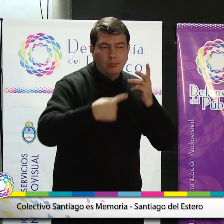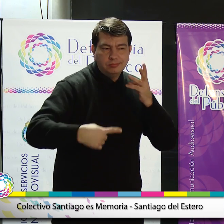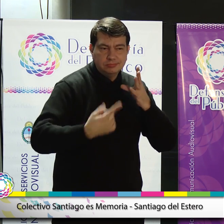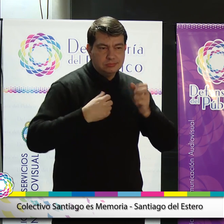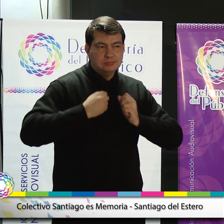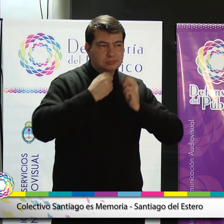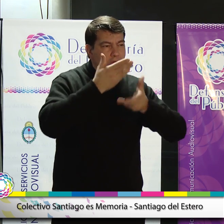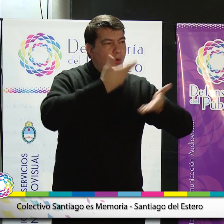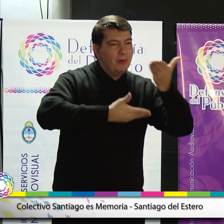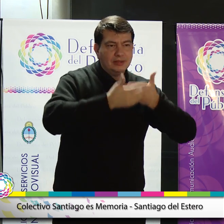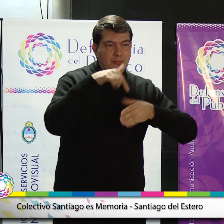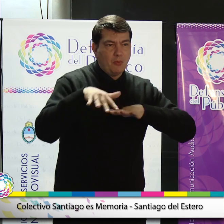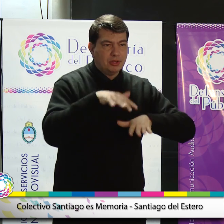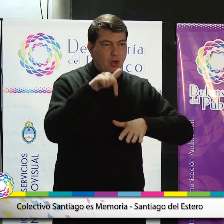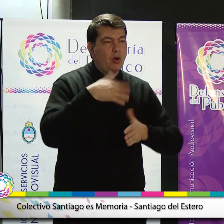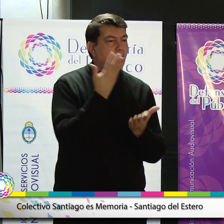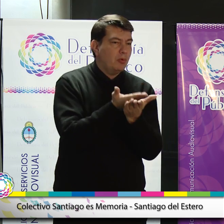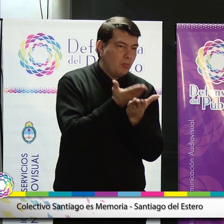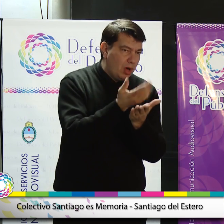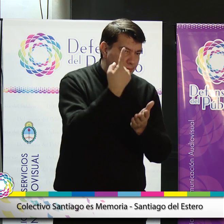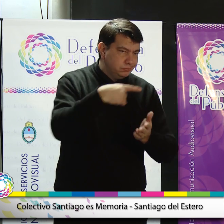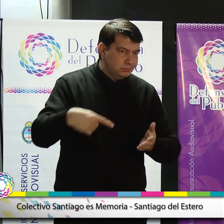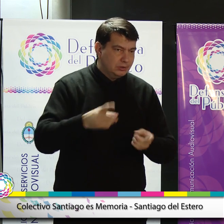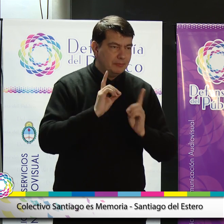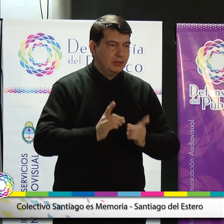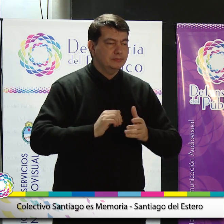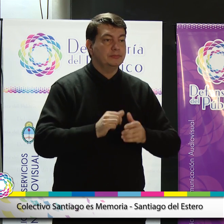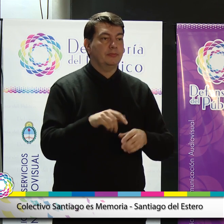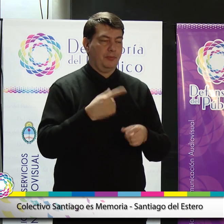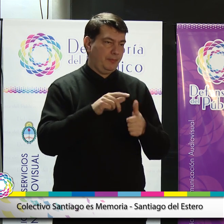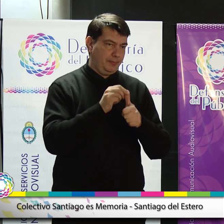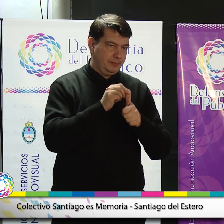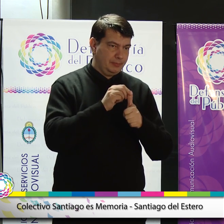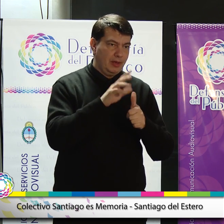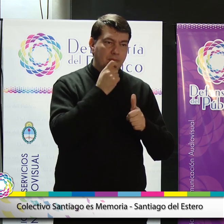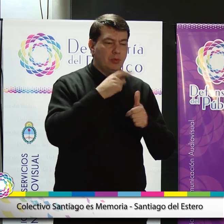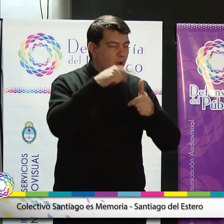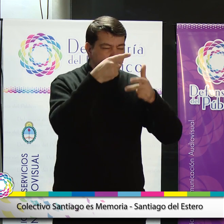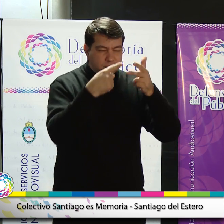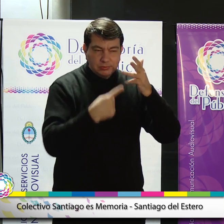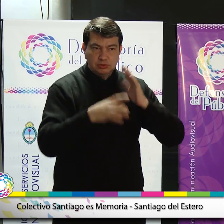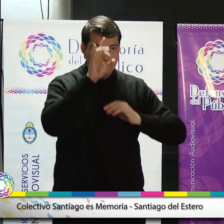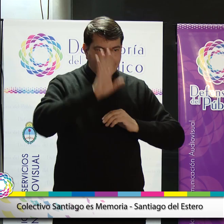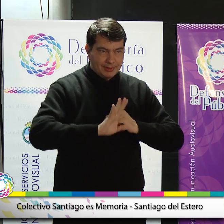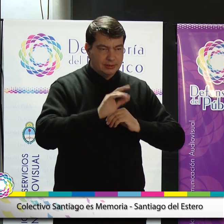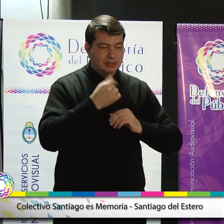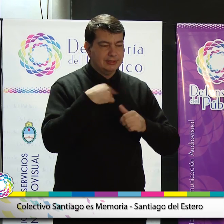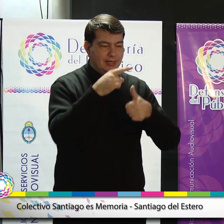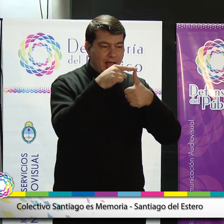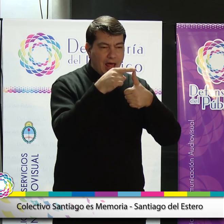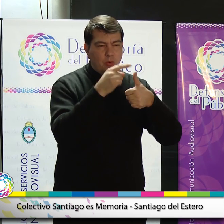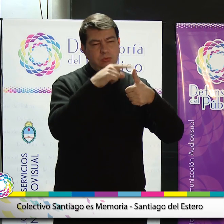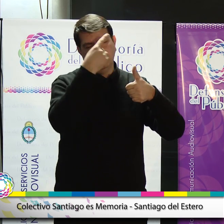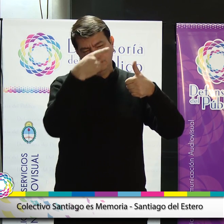compartir con ustedes como propuestas obviamente bueno por un lado voy a anunciar la simplemente porque cada una tiene